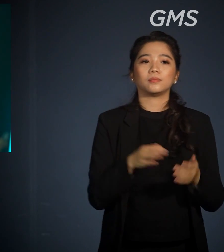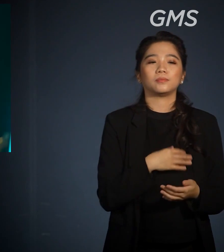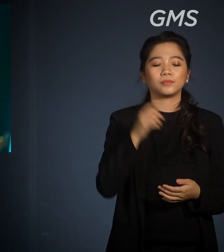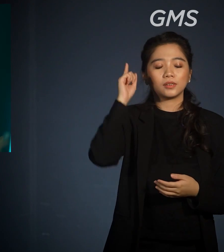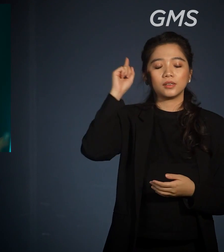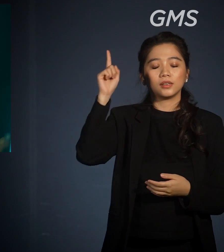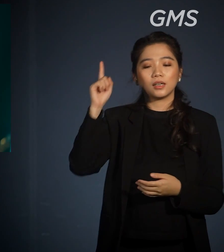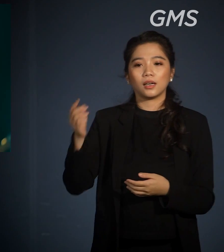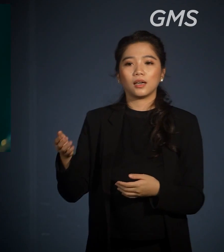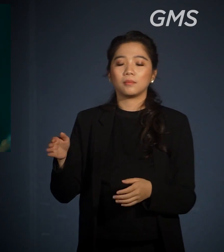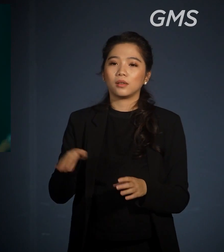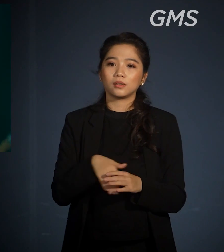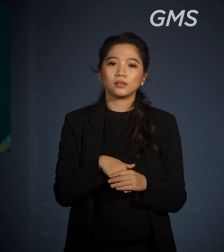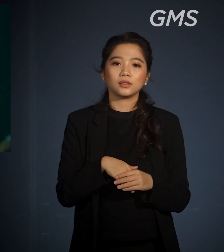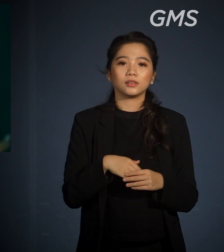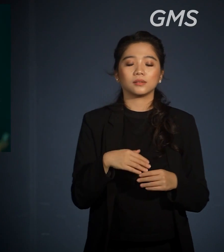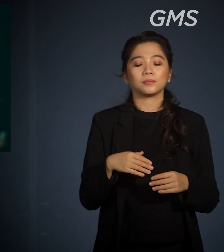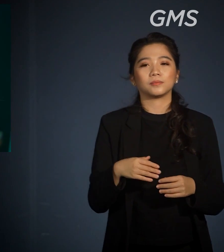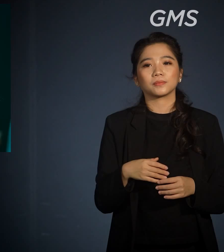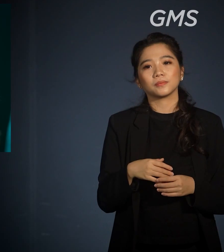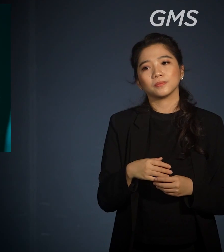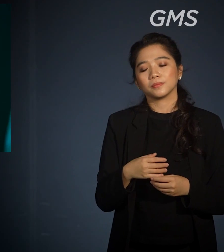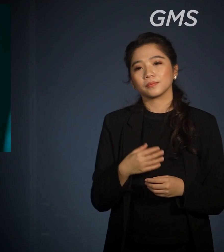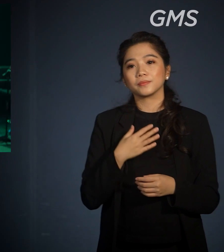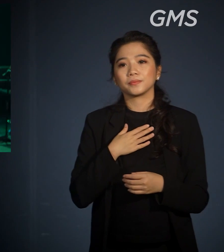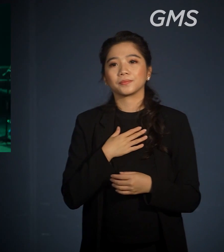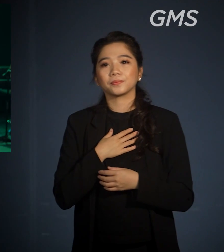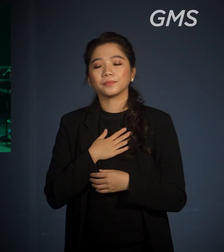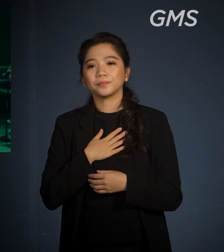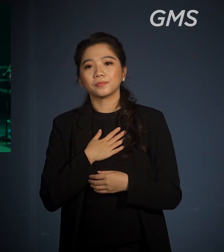bersamamu, Roh Kudus,